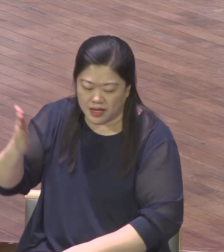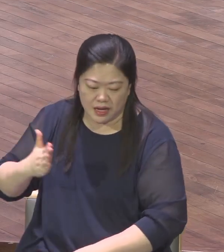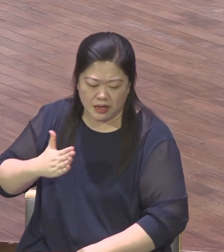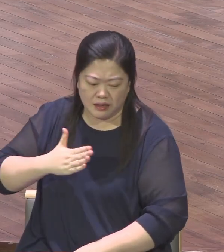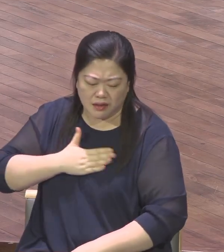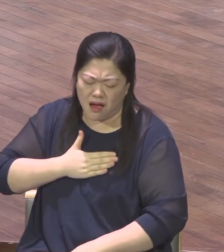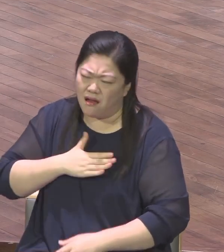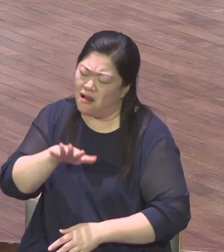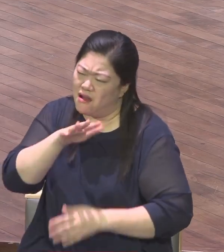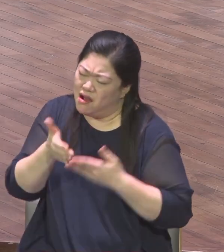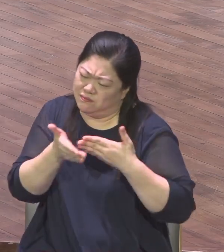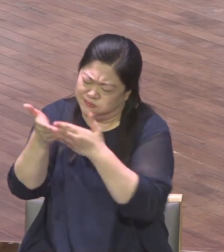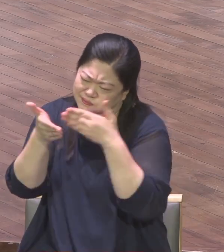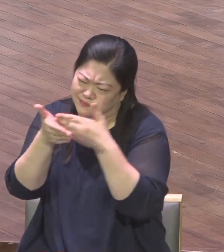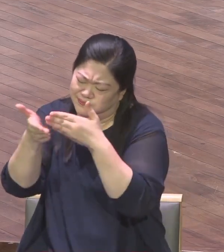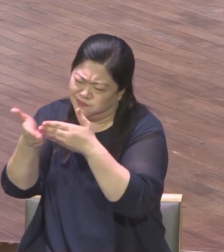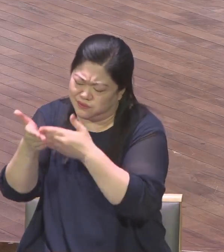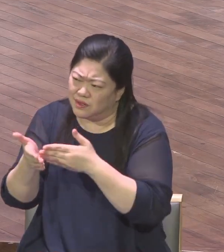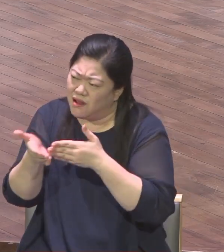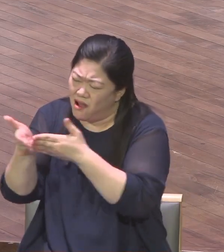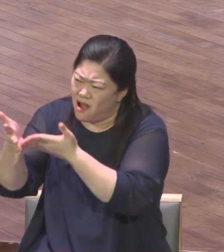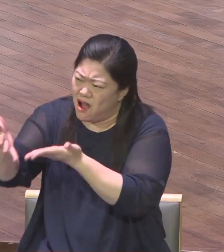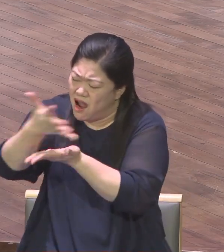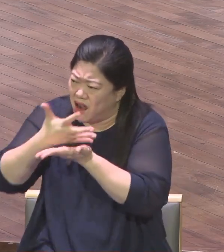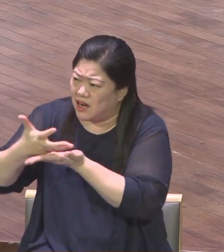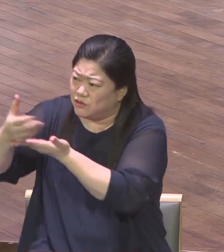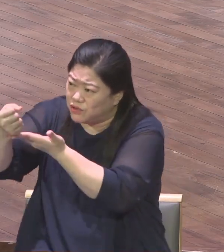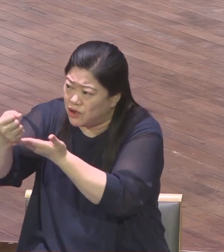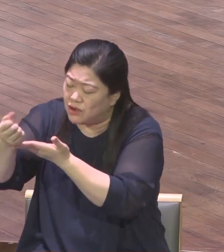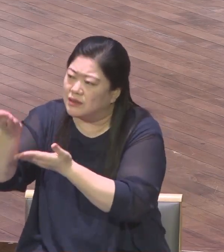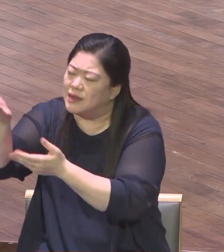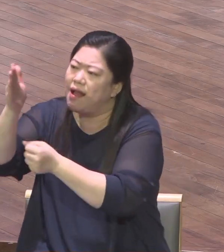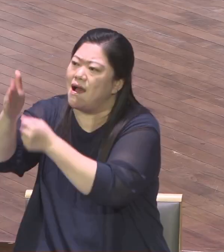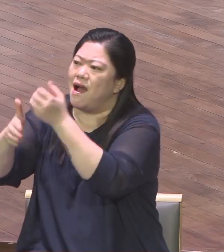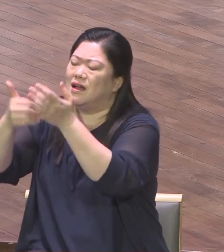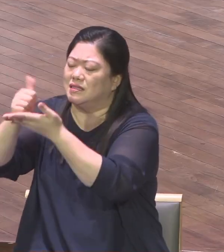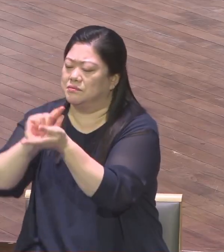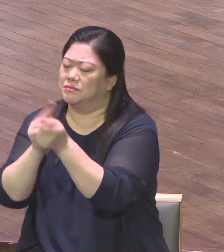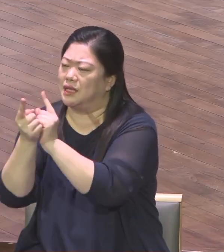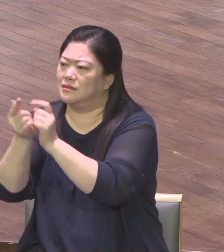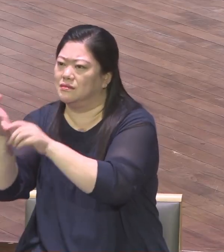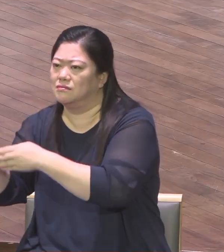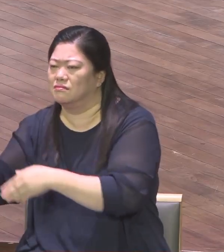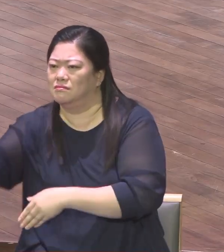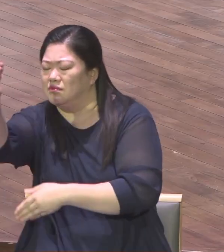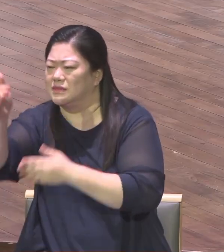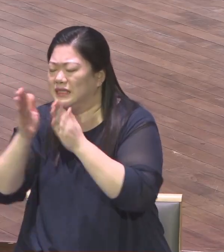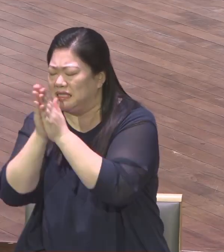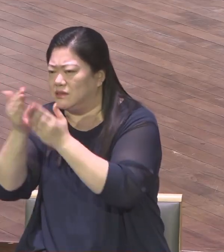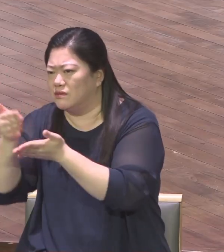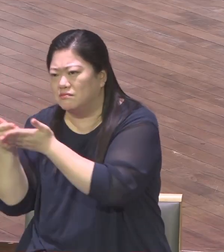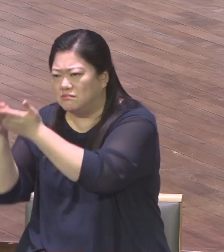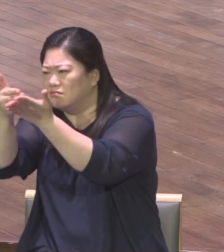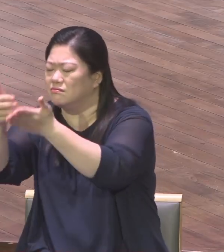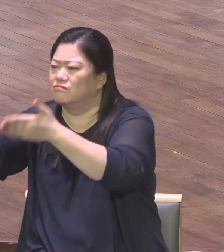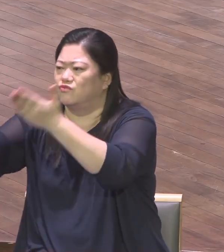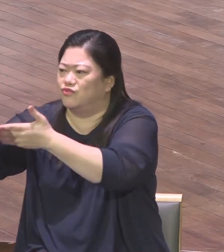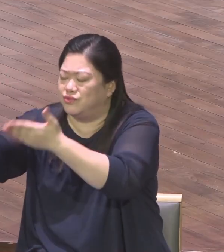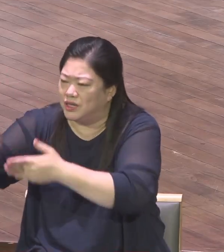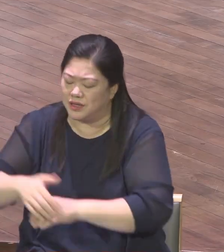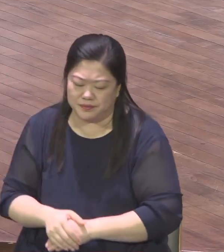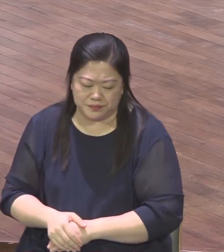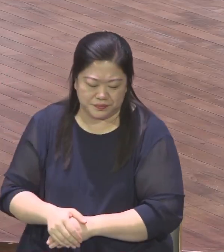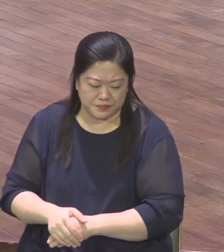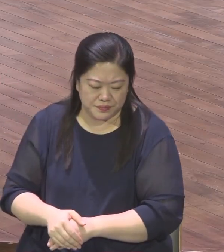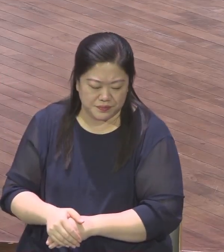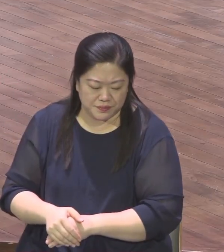탄원을 듣고 이 남아있는 모든 자를 위하여 당신의 하나님 여호와께 기도해 주소서. 당신이 보는